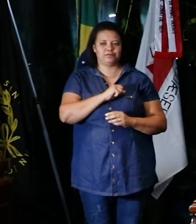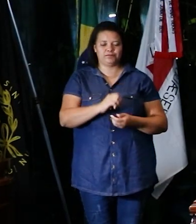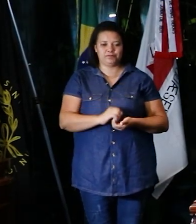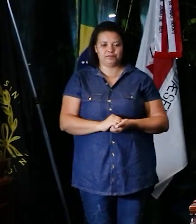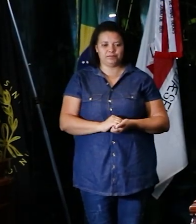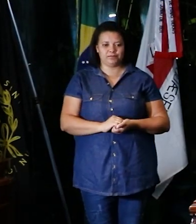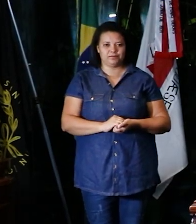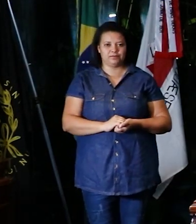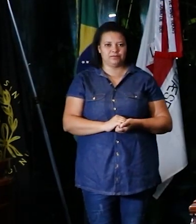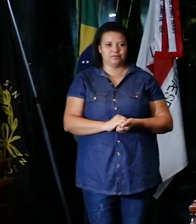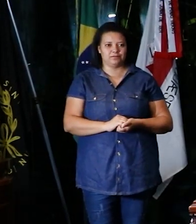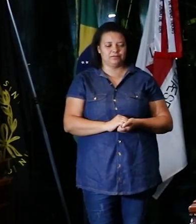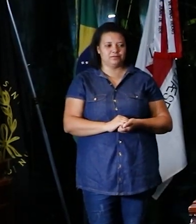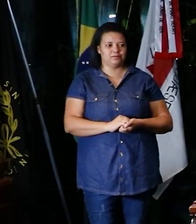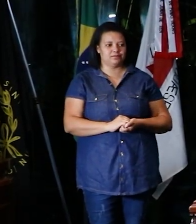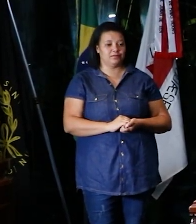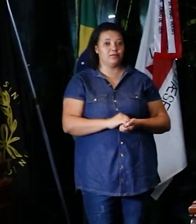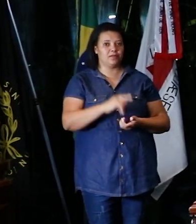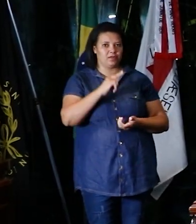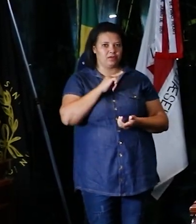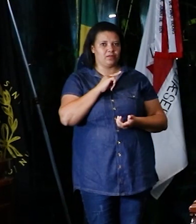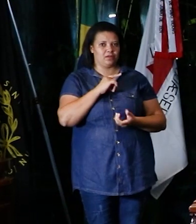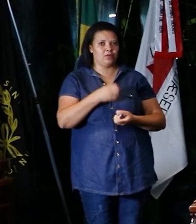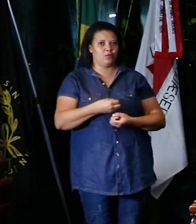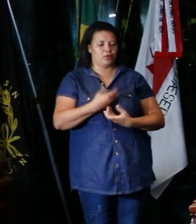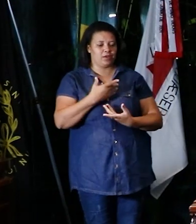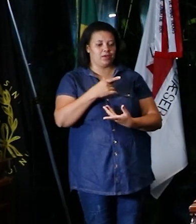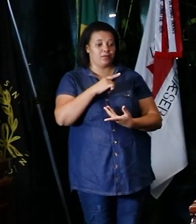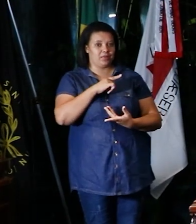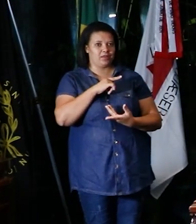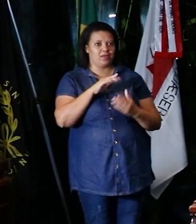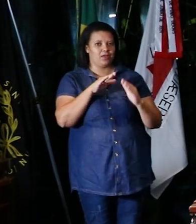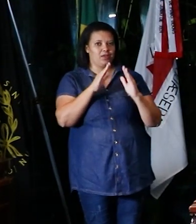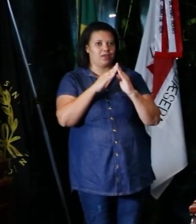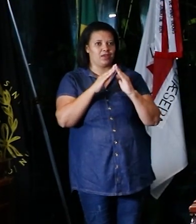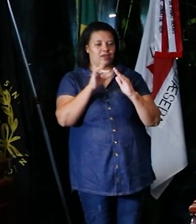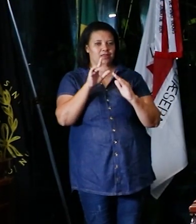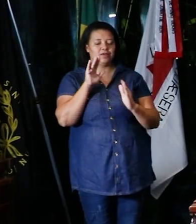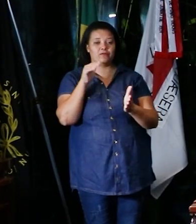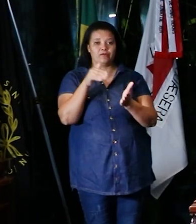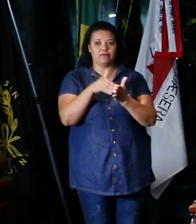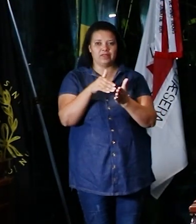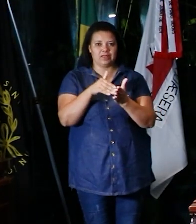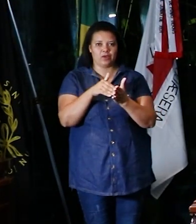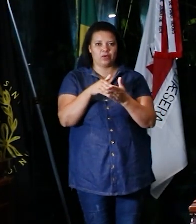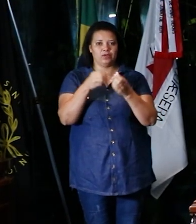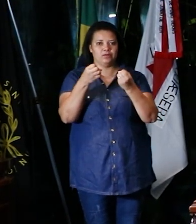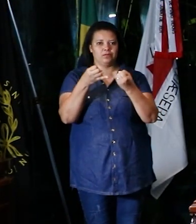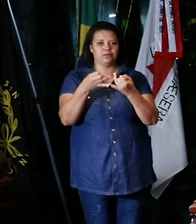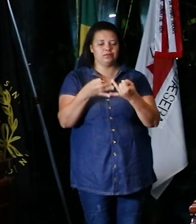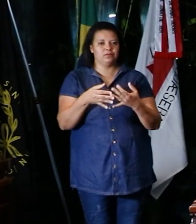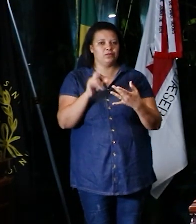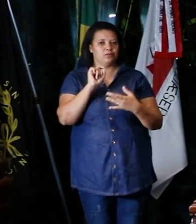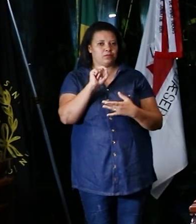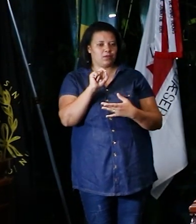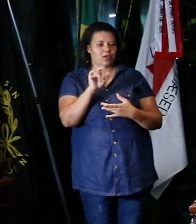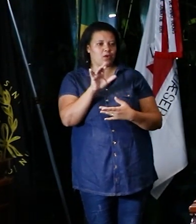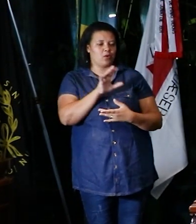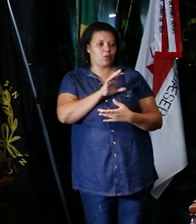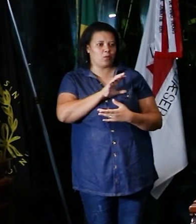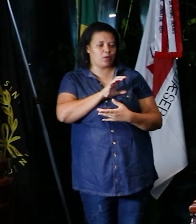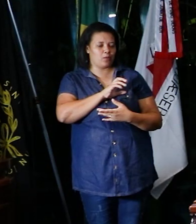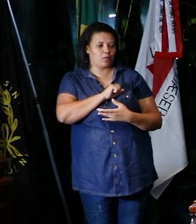Eu tenho o poema, mas não está aqui. E ele termina assim: o amor,